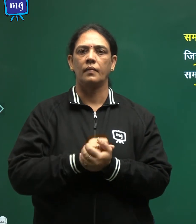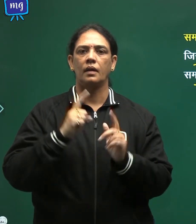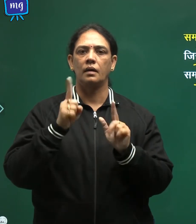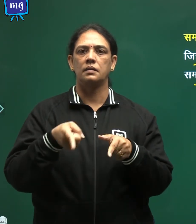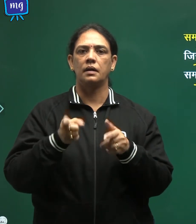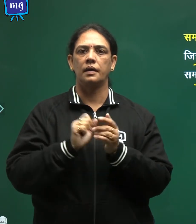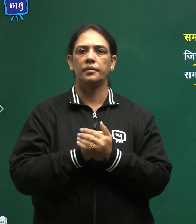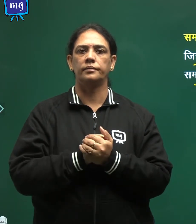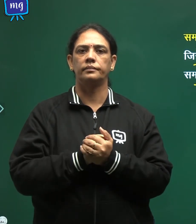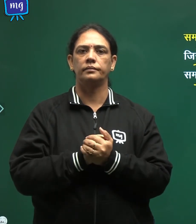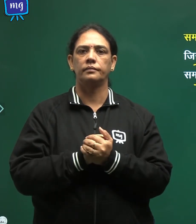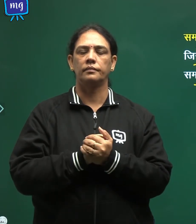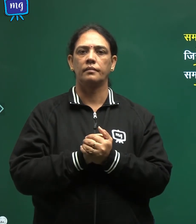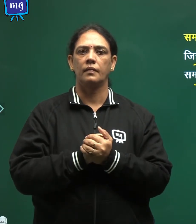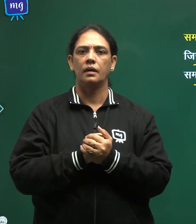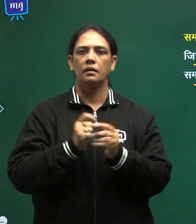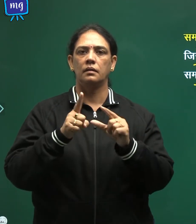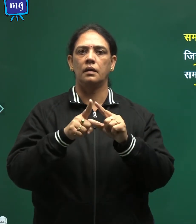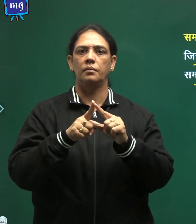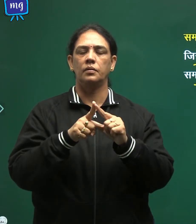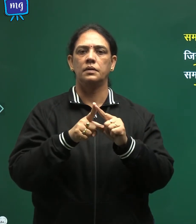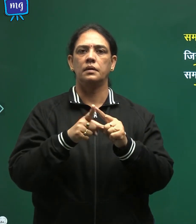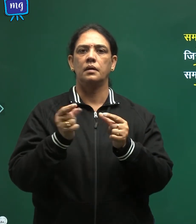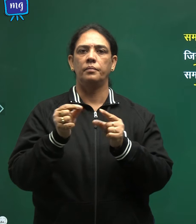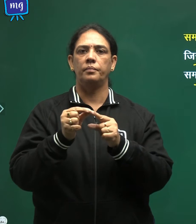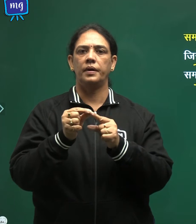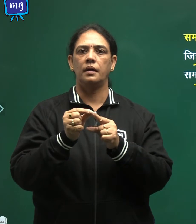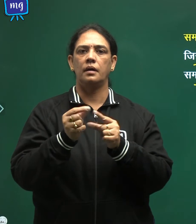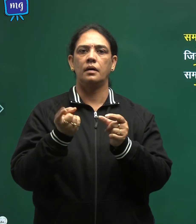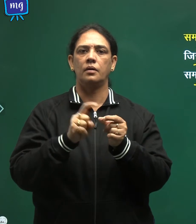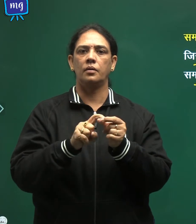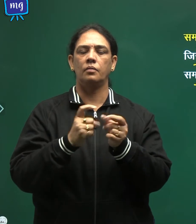इसलिए त्रिभुज PQR